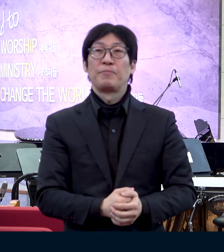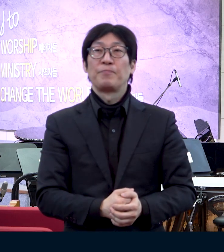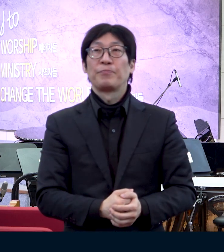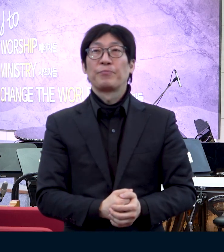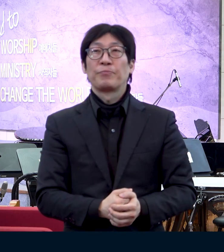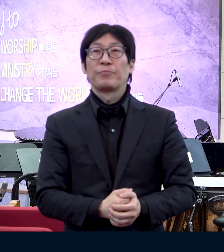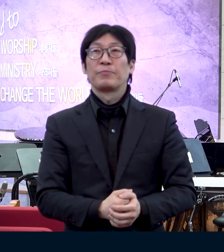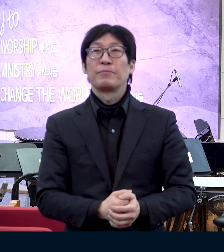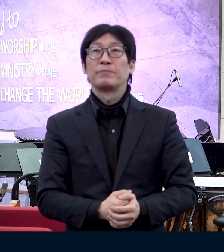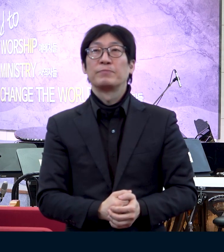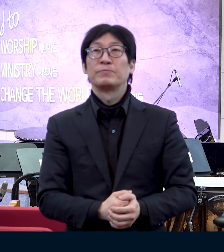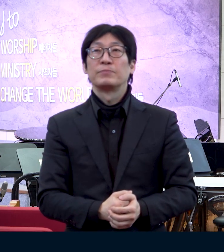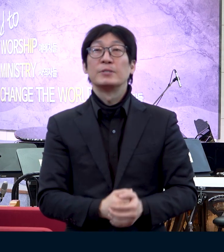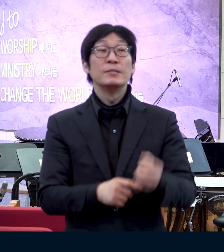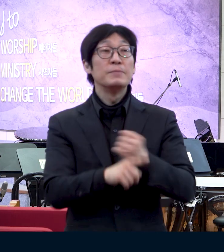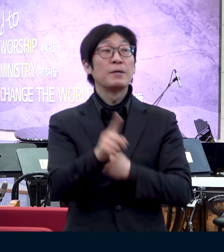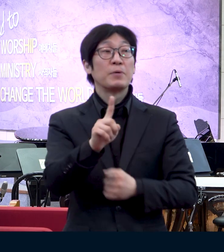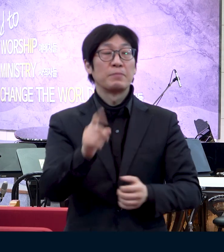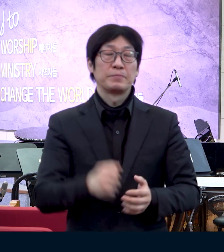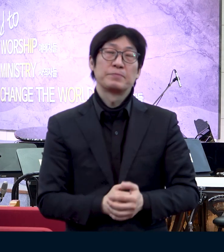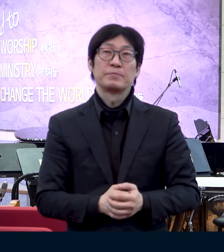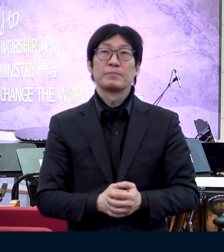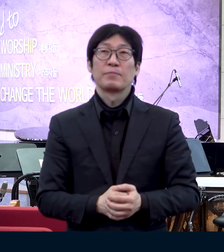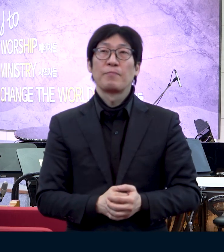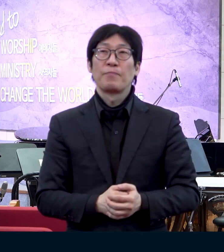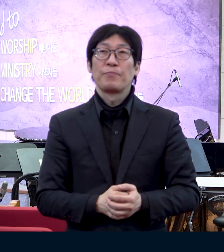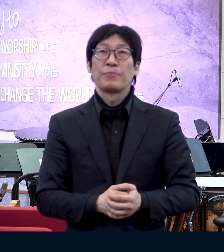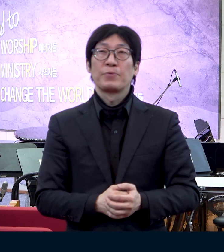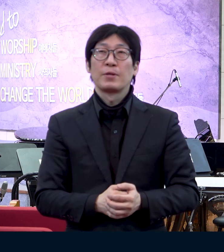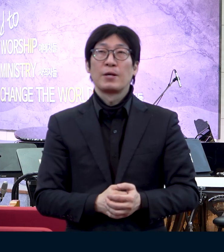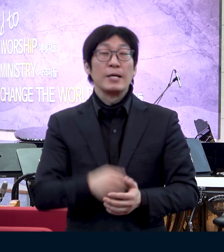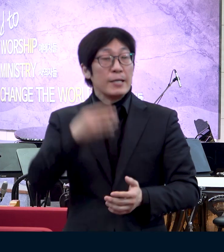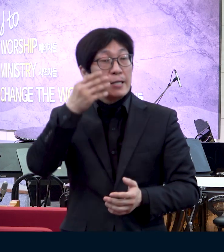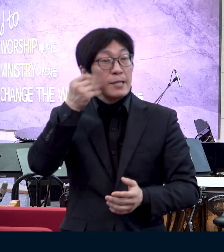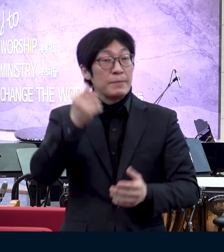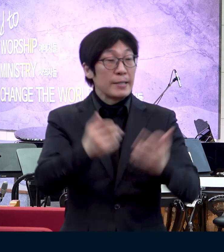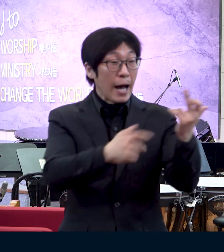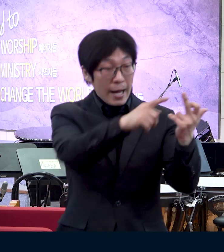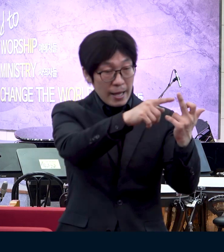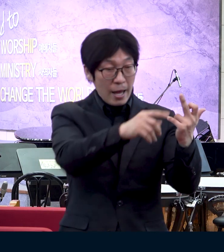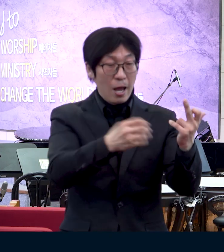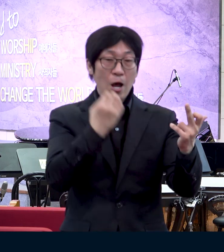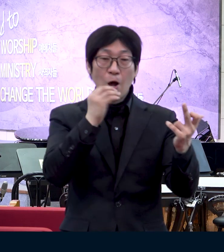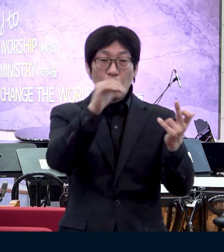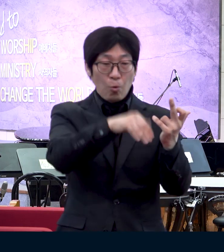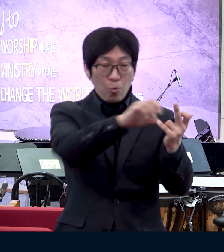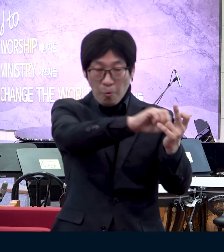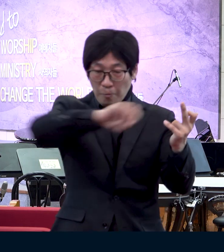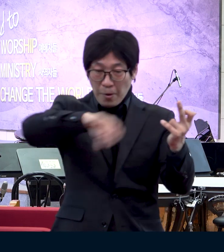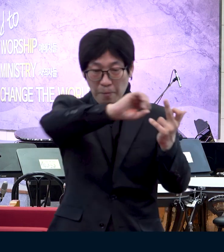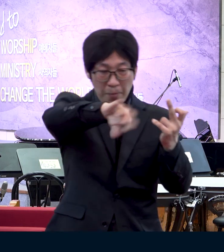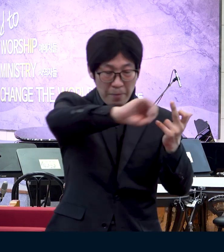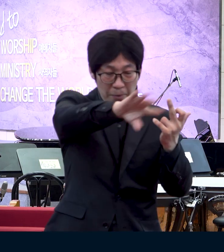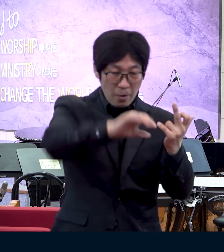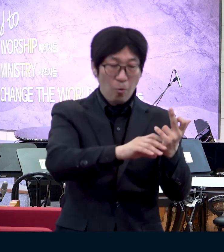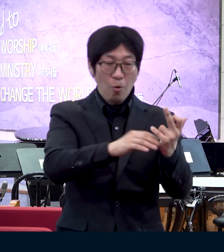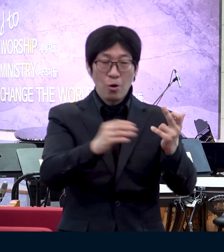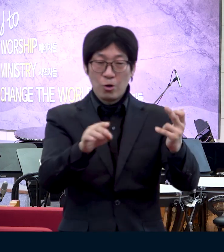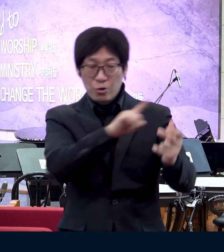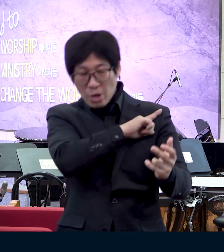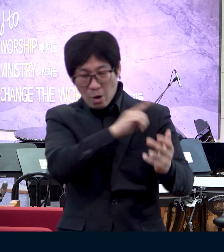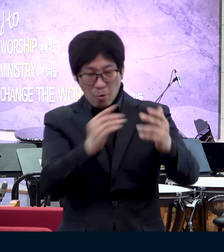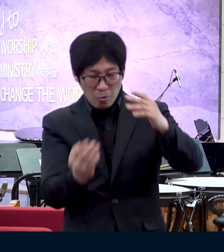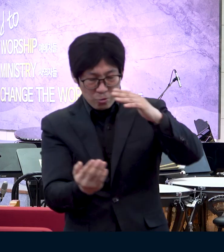거기에 술틀을 팠다고. 무슨 얘기냐? 기름진 산에 돌을 제하고 극상품